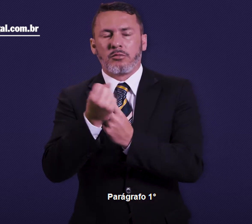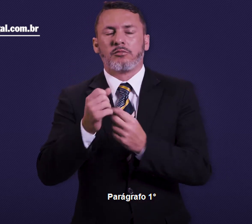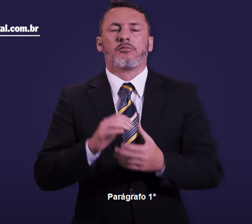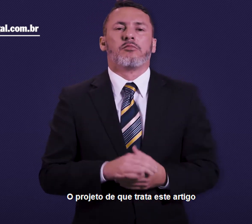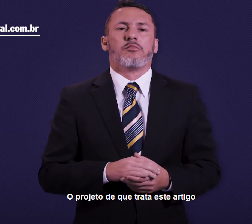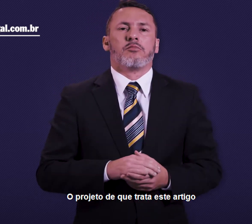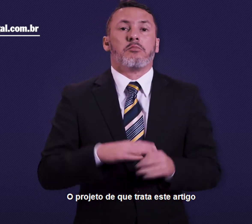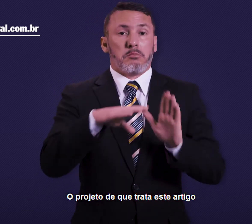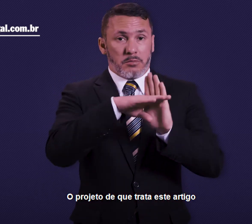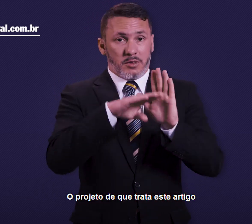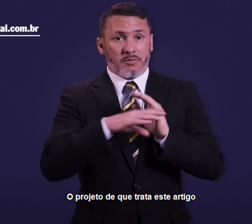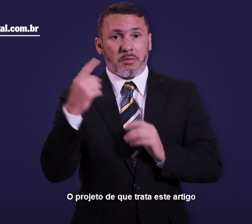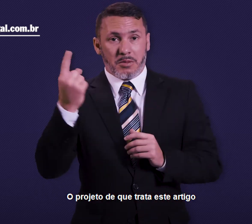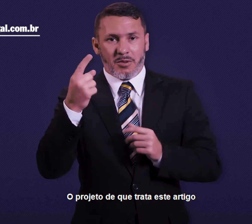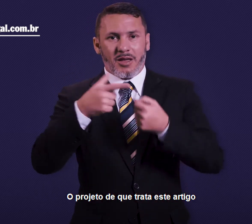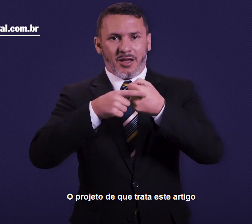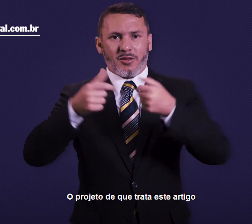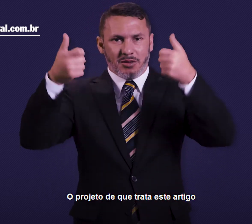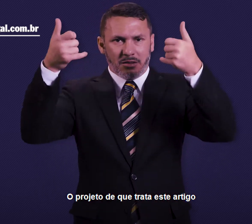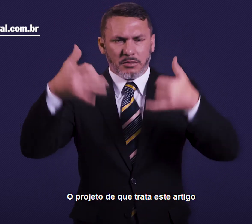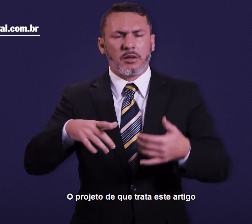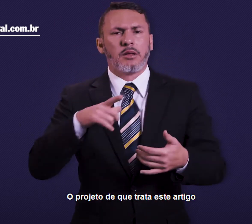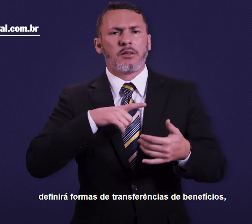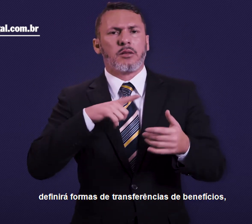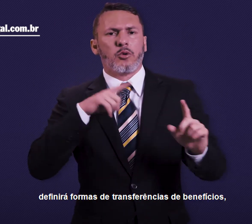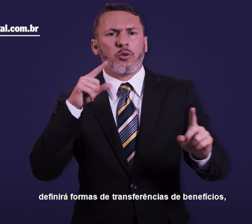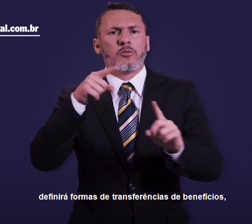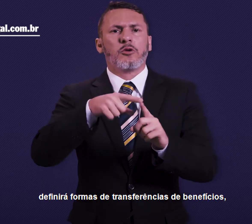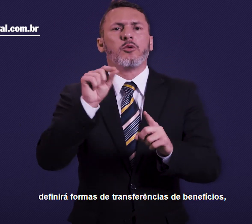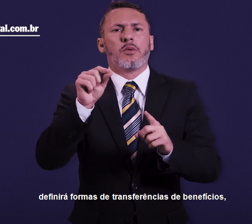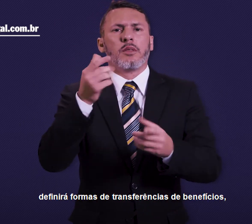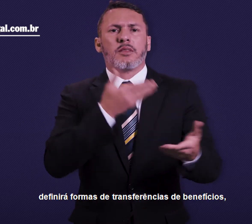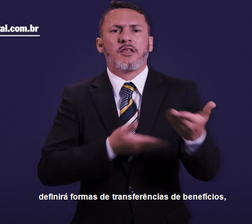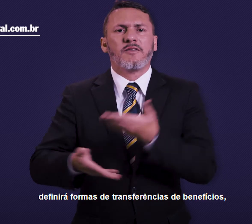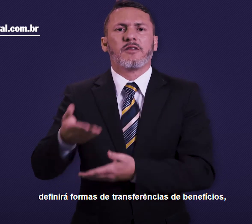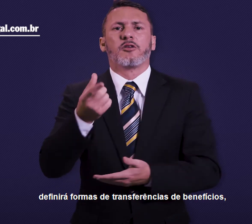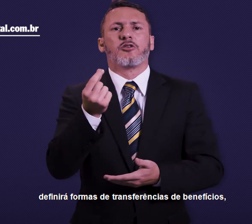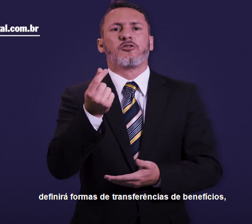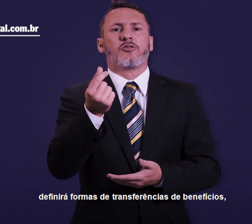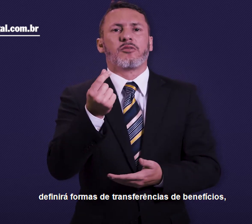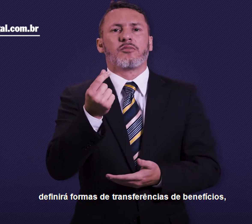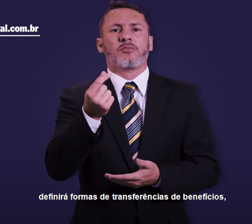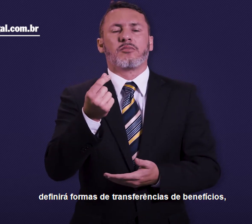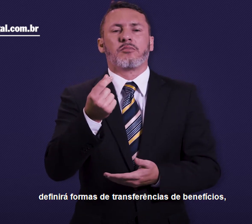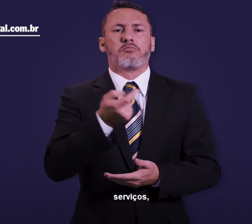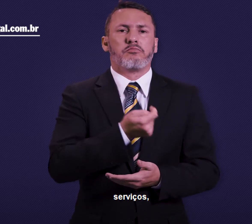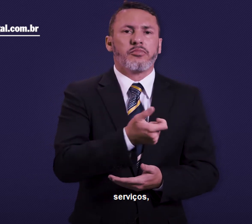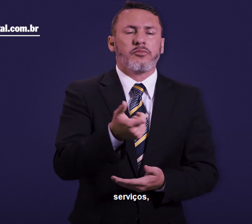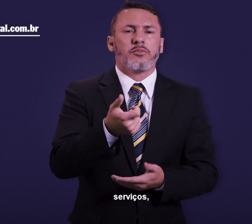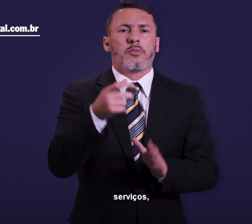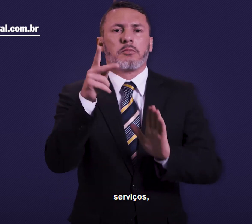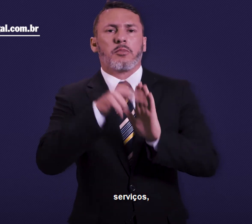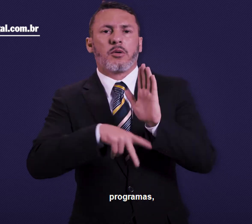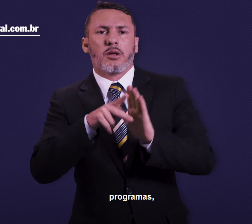1º. O projeto de que trata este artigo definirá formas de transferência de benefícios, serviços,